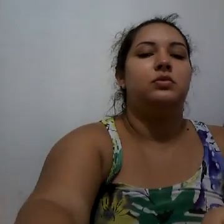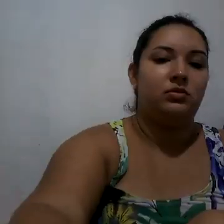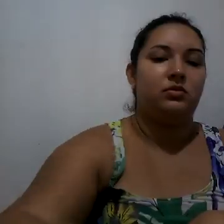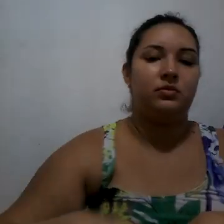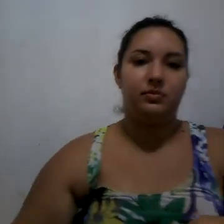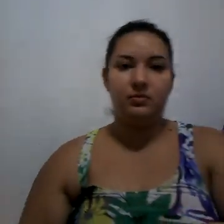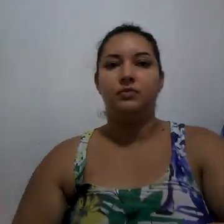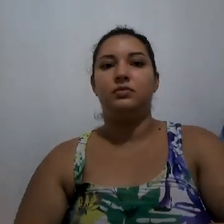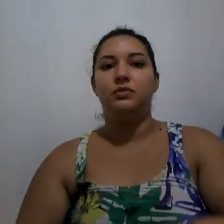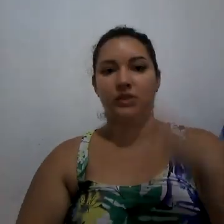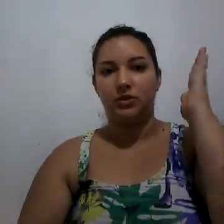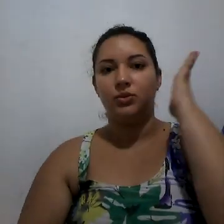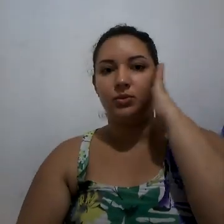Pegar essa diferença?